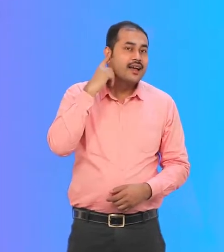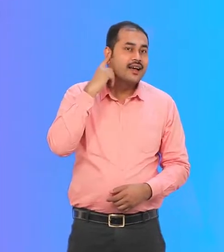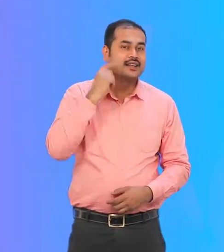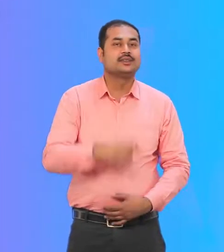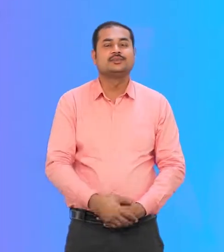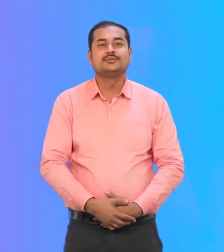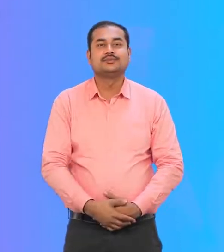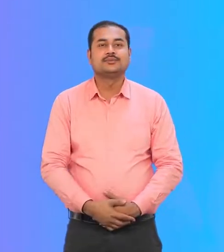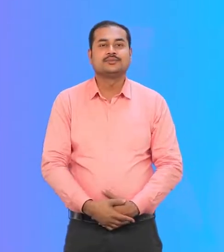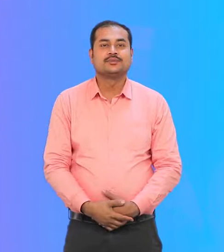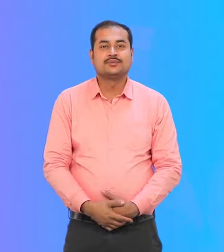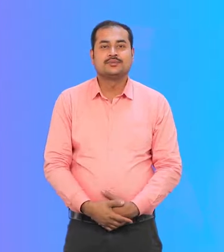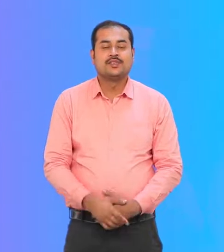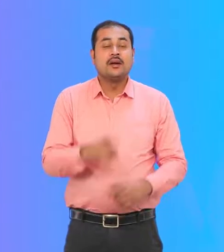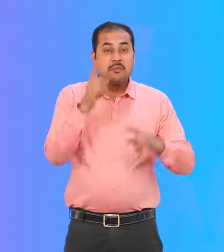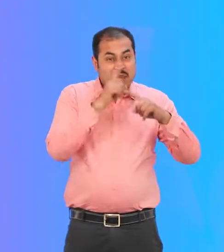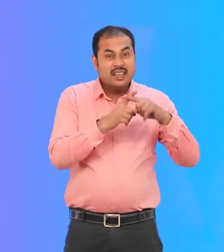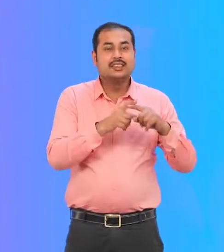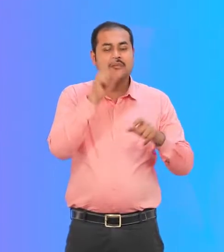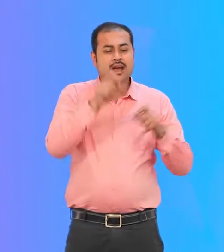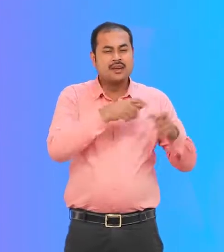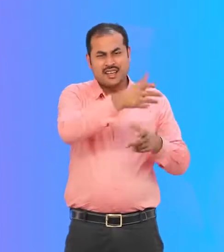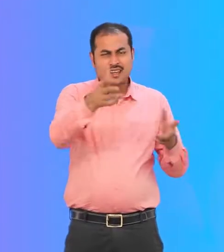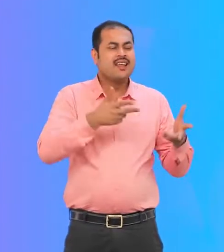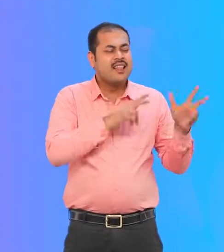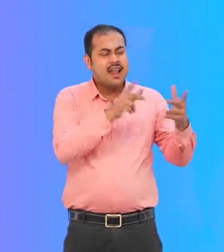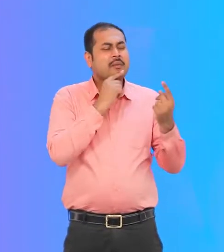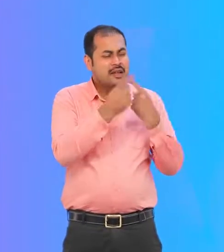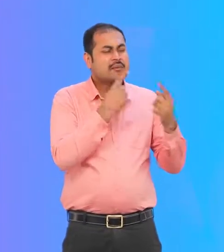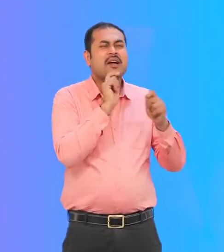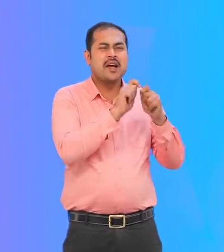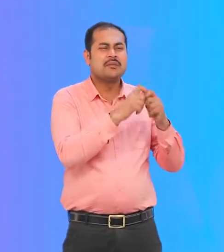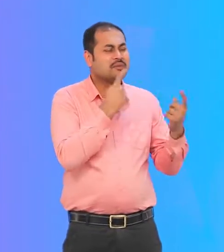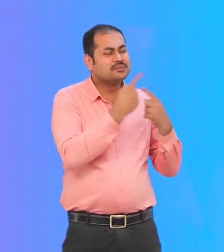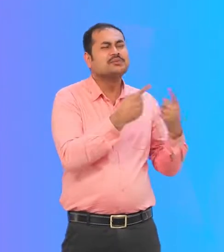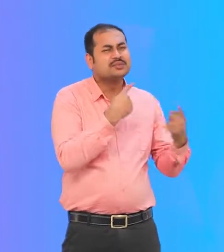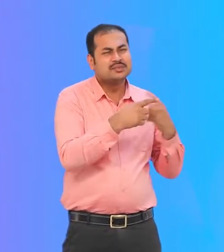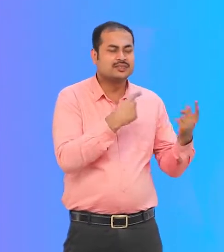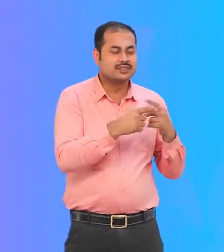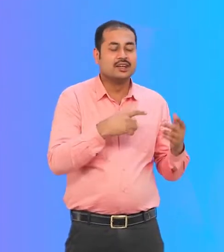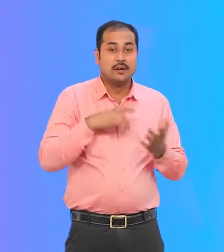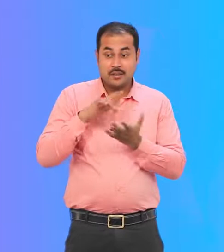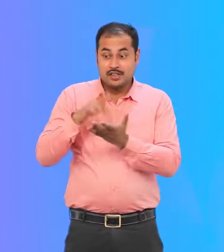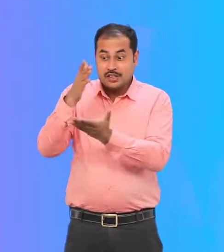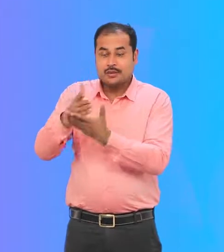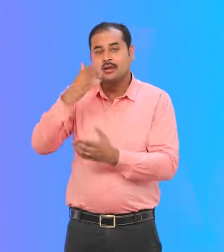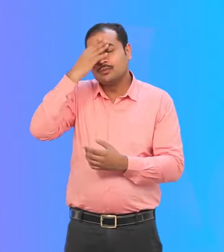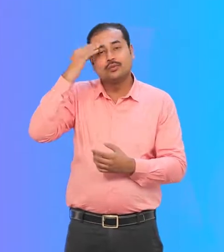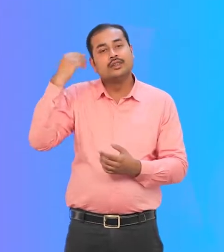झाल है और उन लोगों की भी मदद करेगा जो बातों में लगाकर अपने बस स्टॉप पर